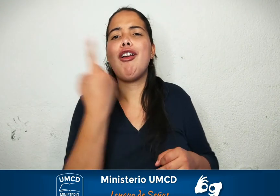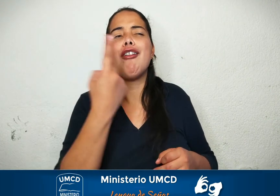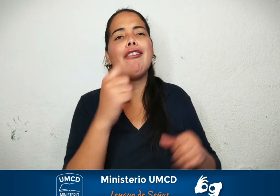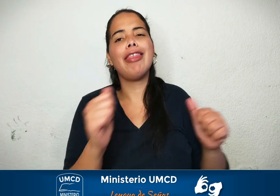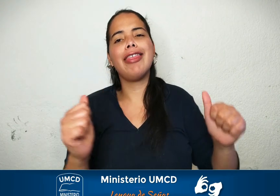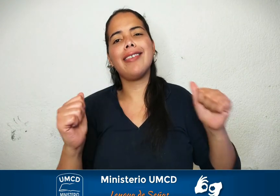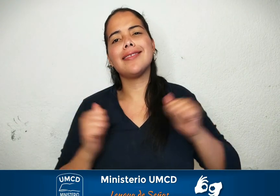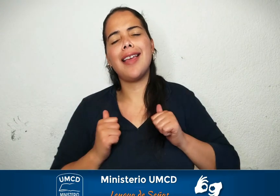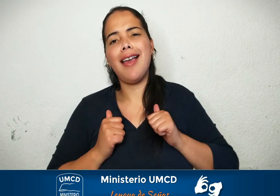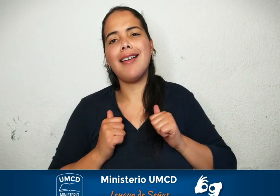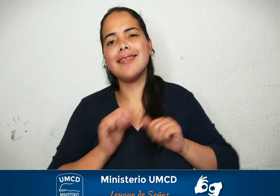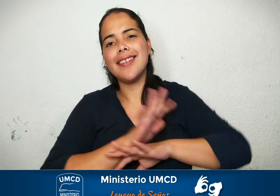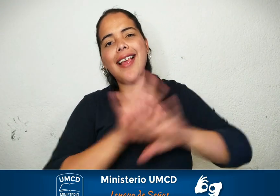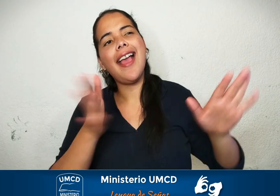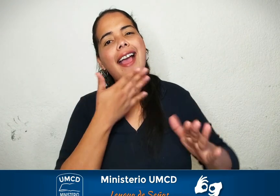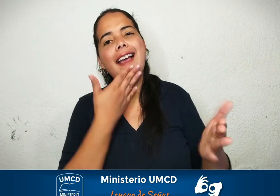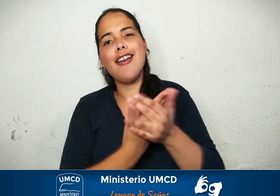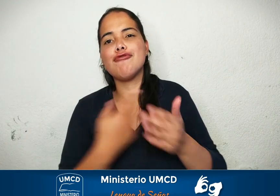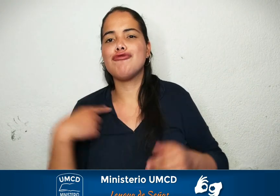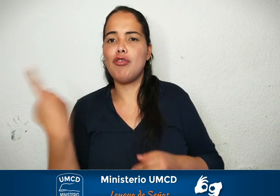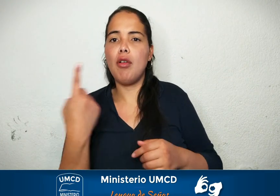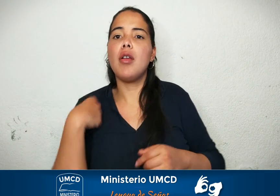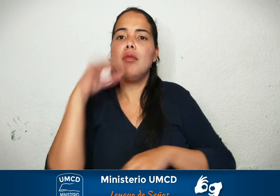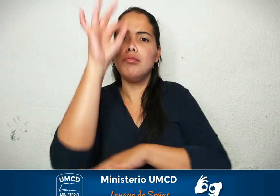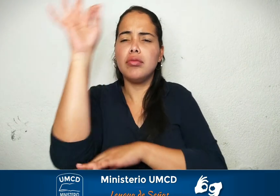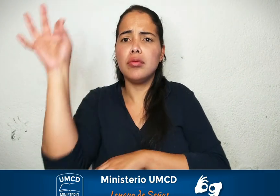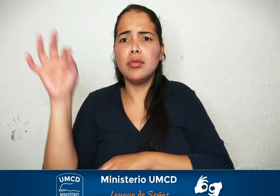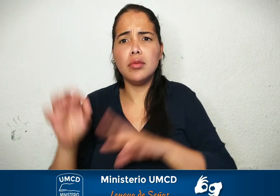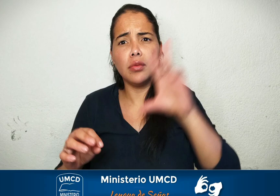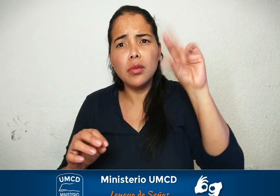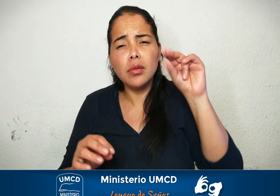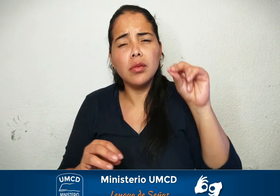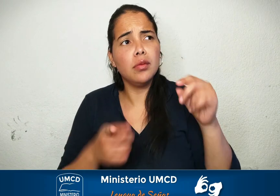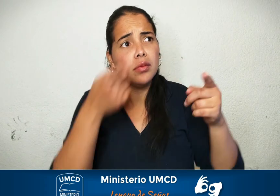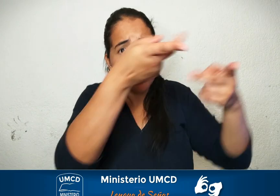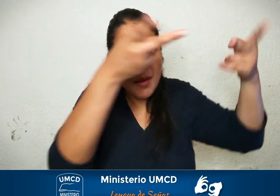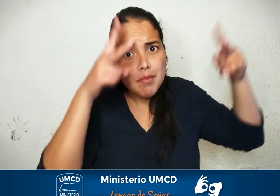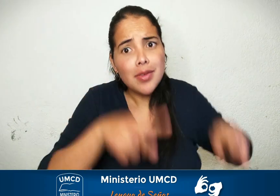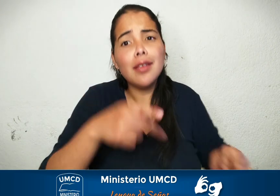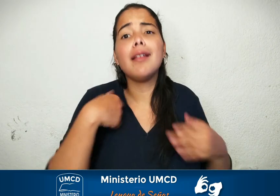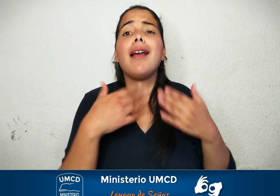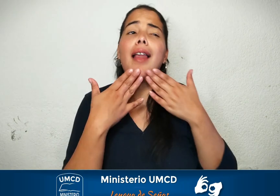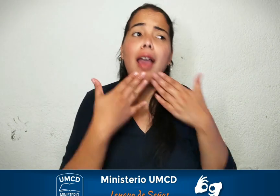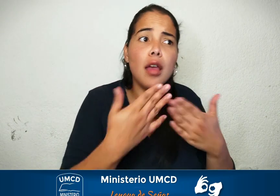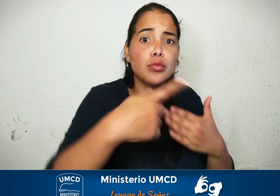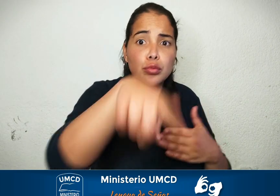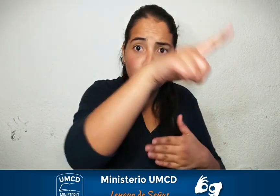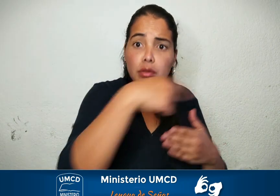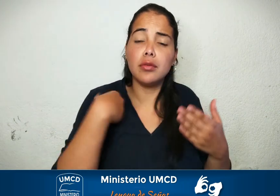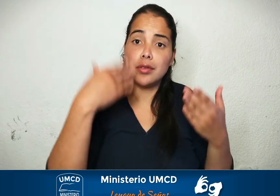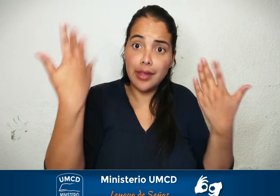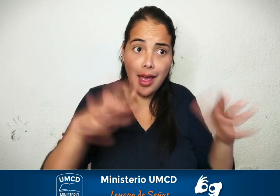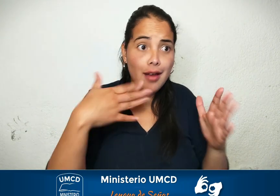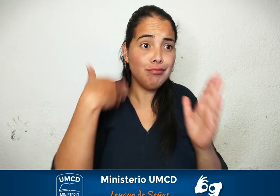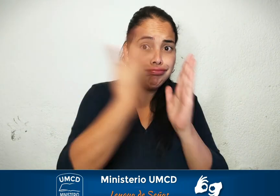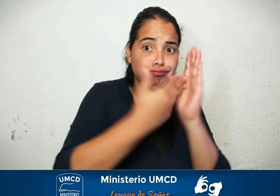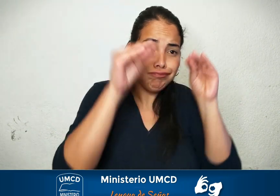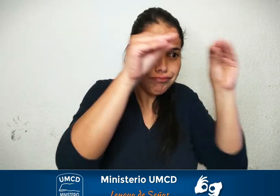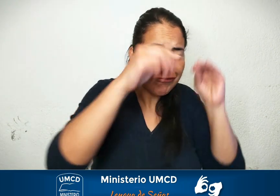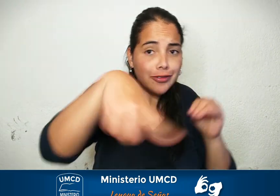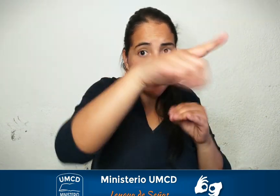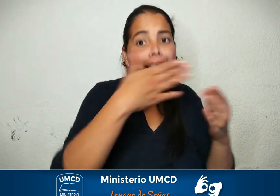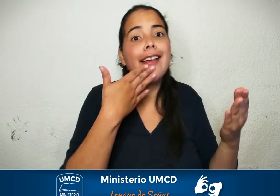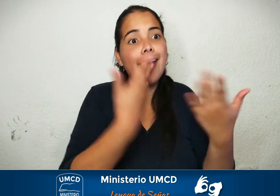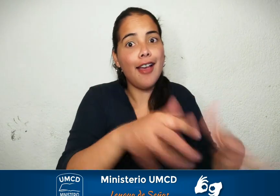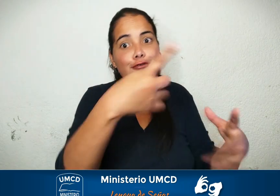dinero porque no quería de que ustedes sientan de que yo venía a sacar provecho. Yo más bien estoy agradecido de que pude